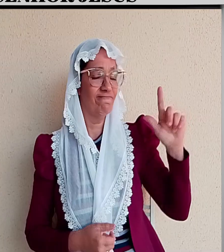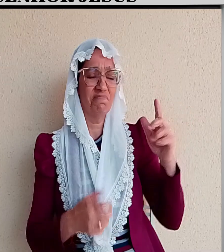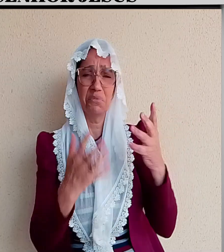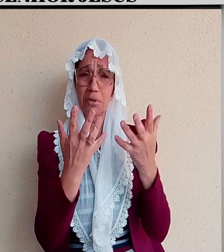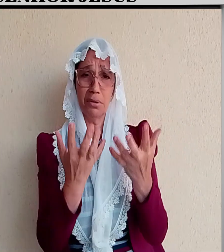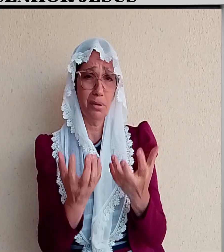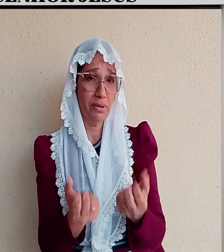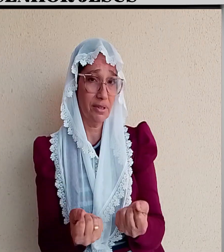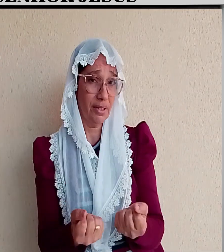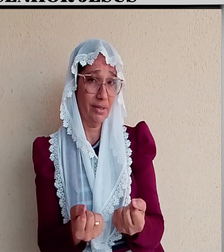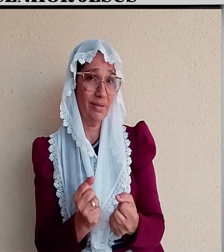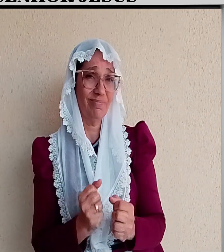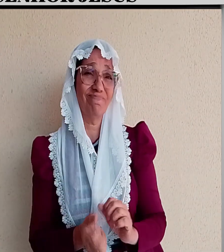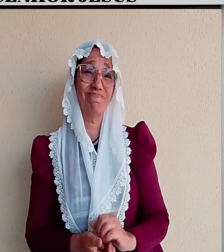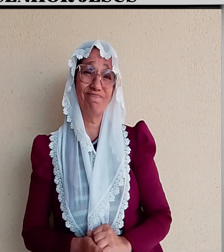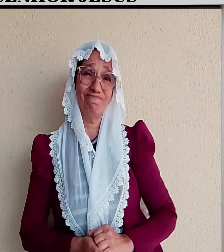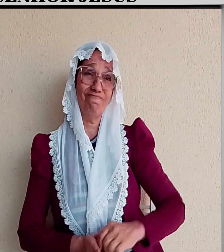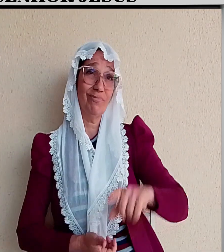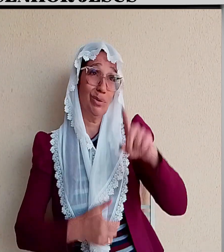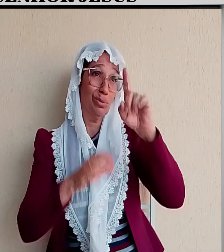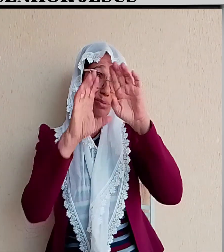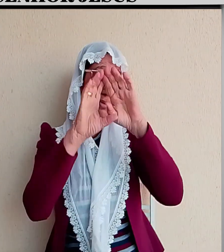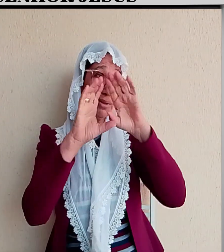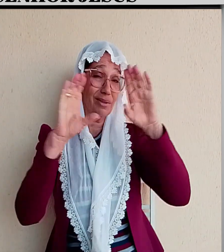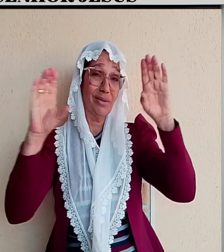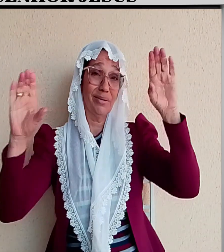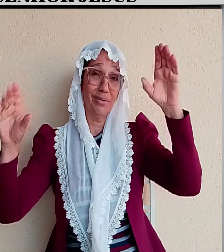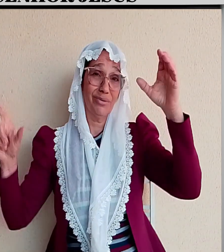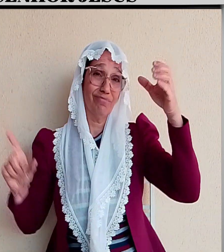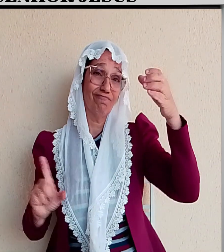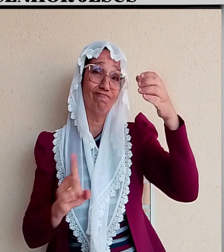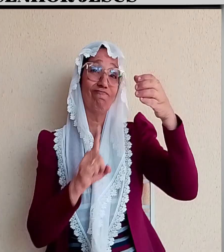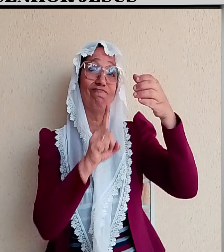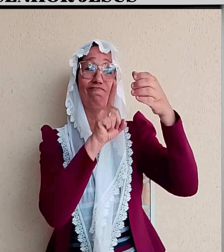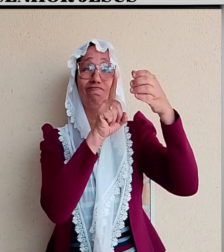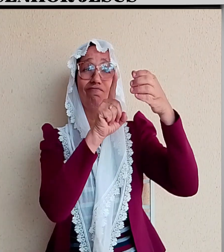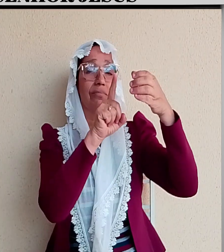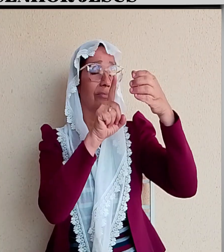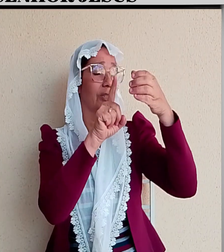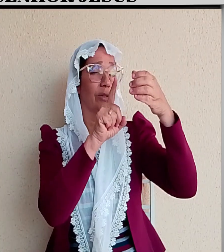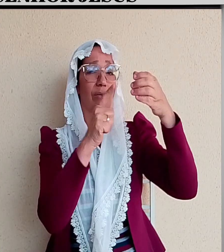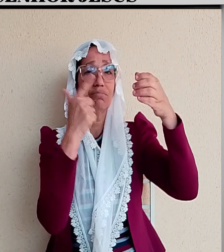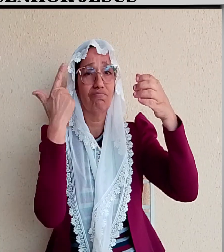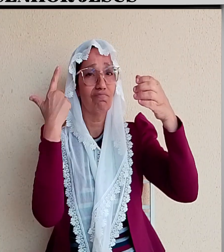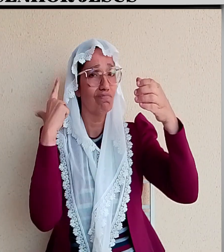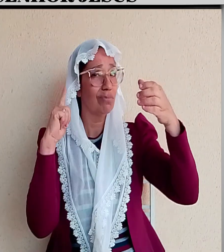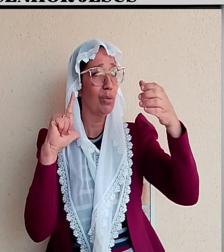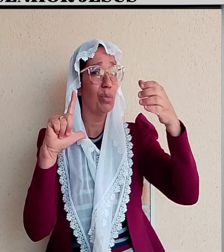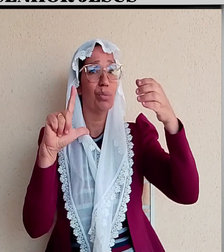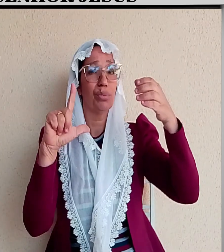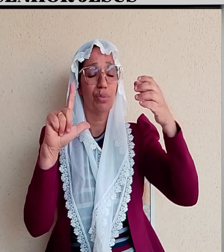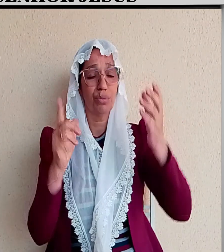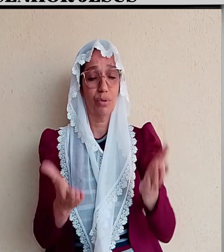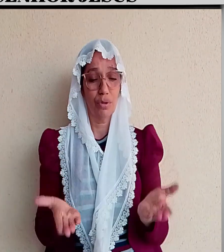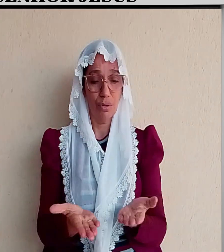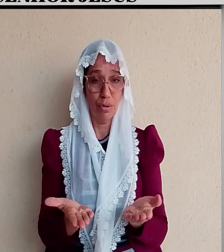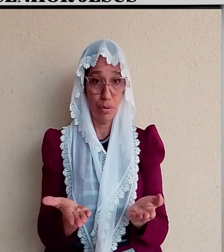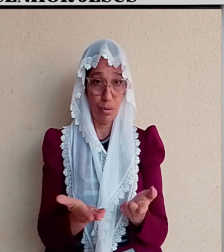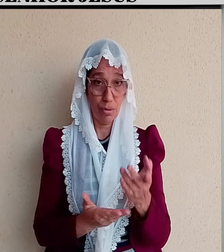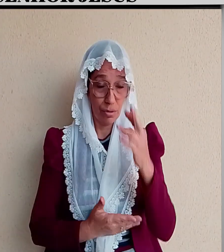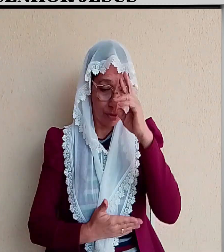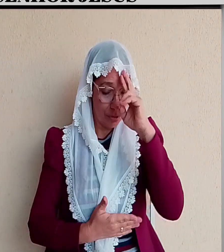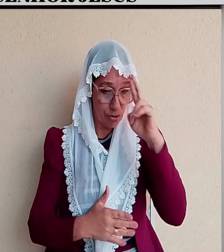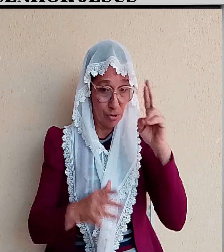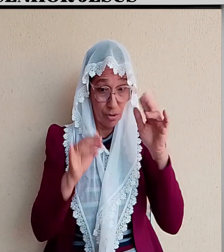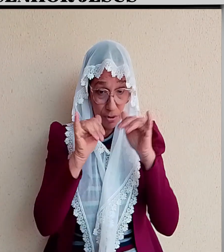pelas portas. Aleluia, Jesus. Glória a Jesus. E hoje o Senhor vem declarar: eu vim dizer que eu vim